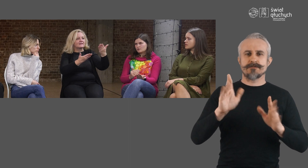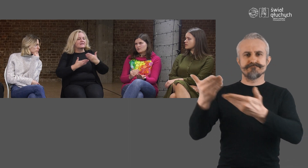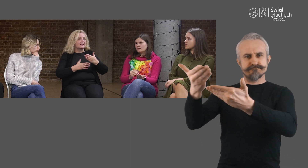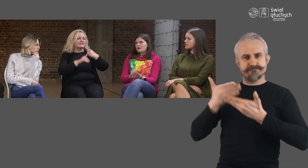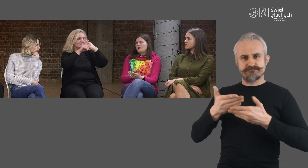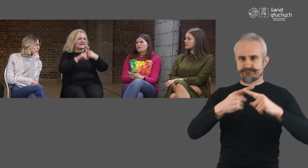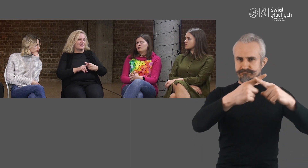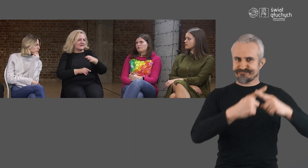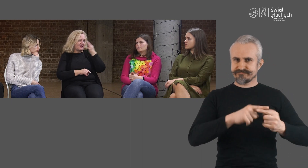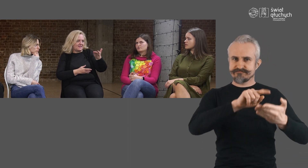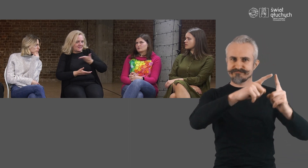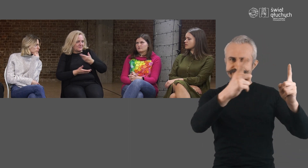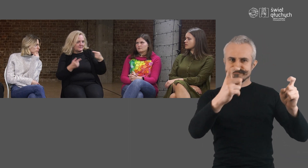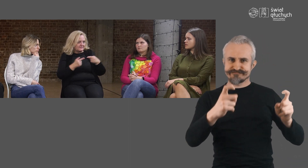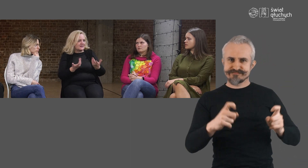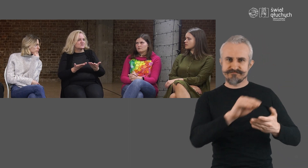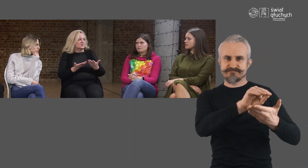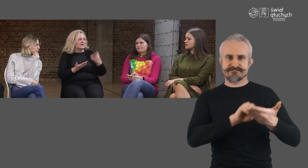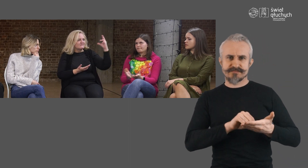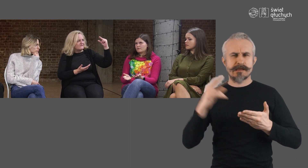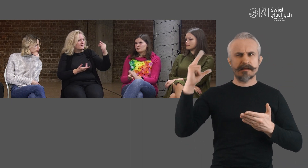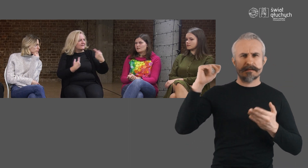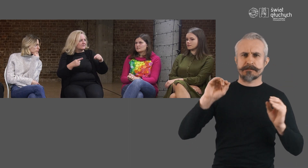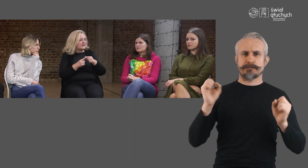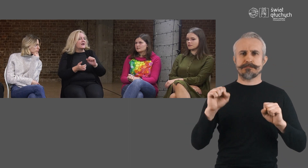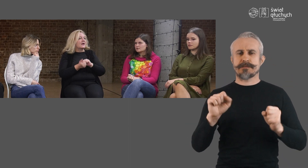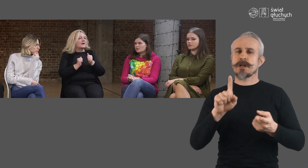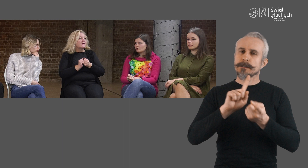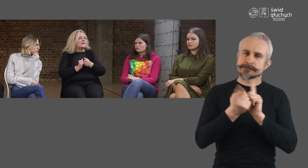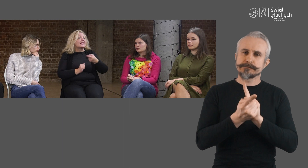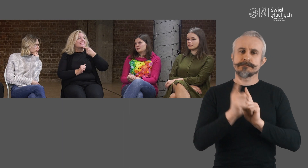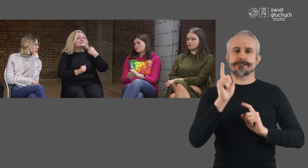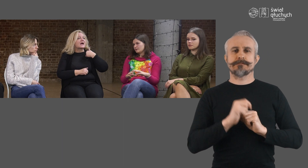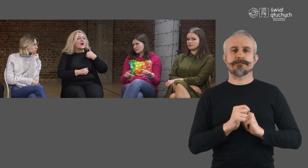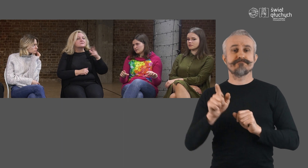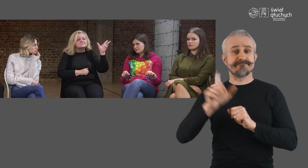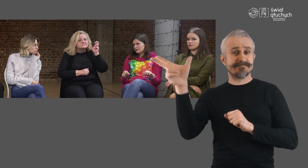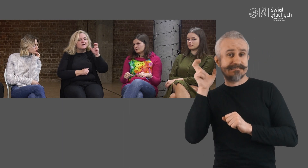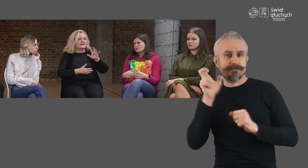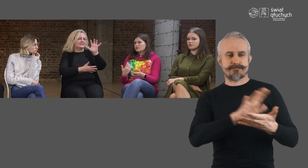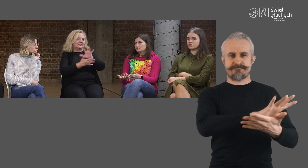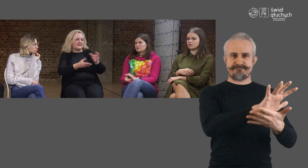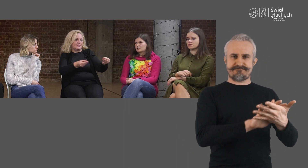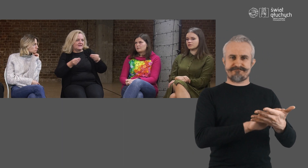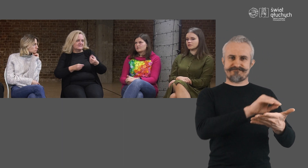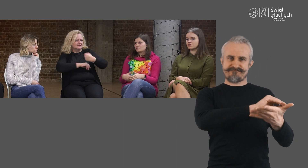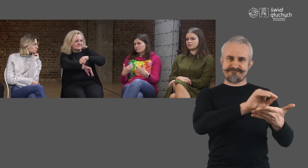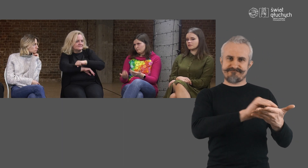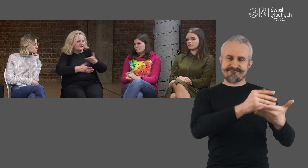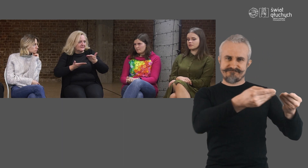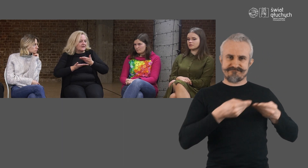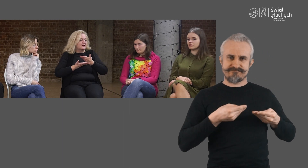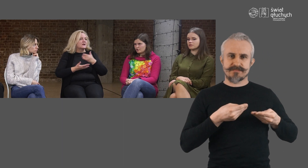test. Albo na przykład, nie wiem, słuchanie z języka angielskiego, to żebym też miała test napisany. Tak naprawdę